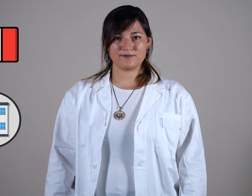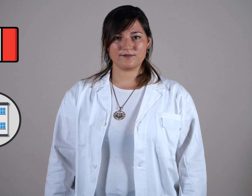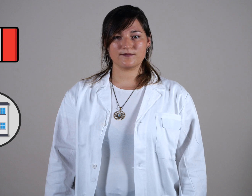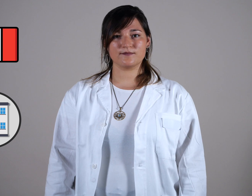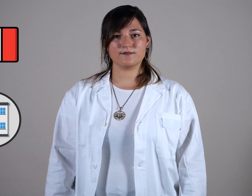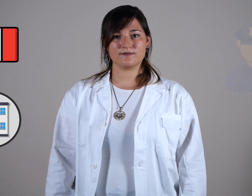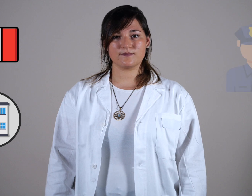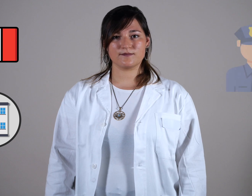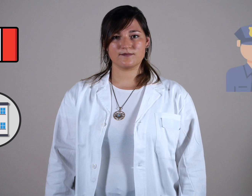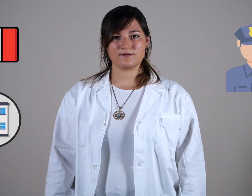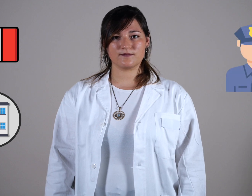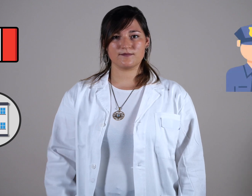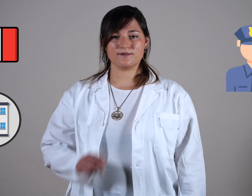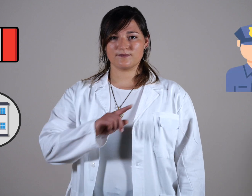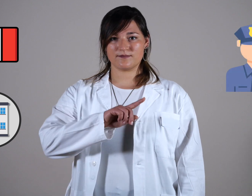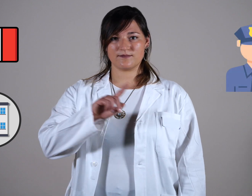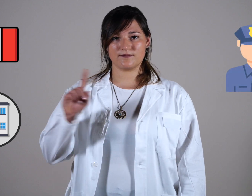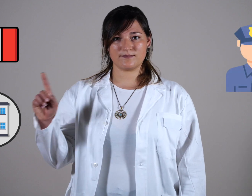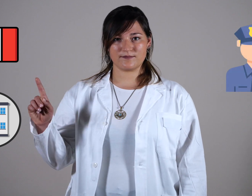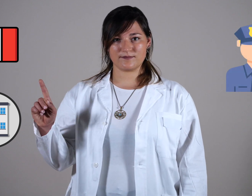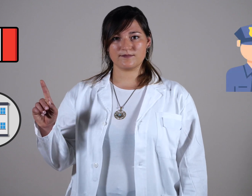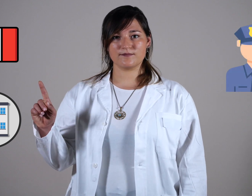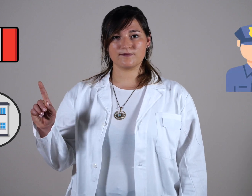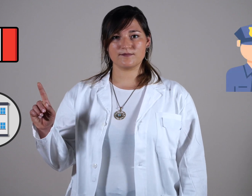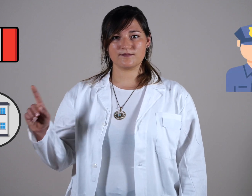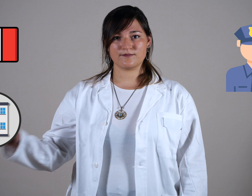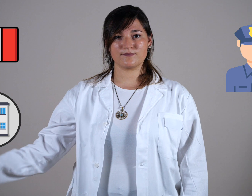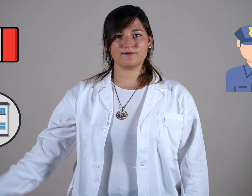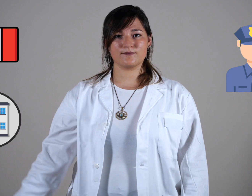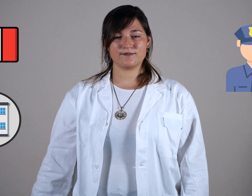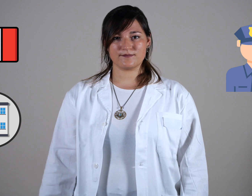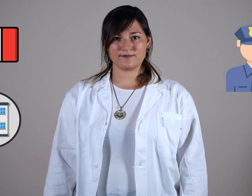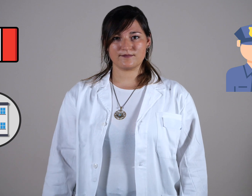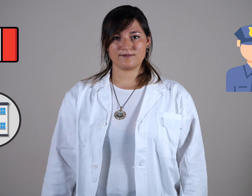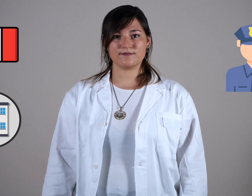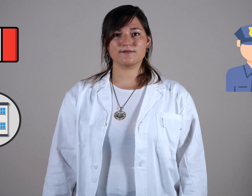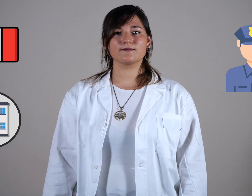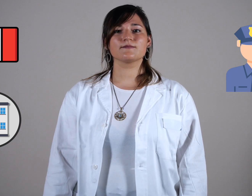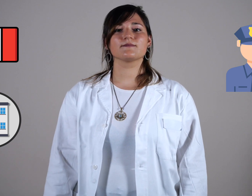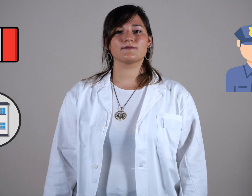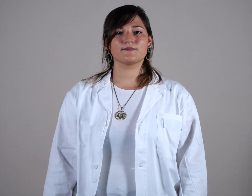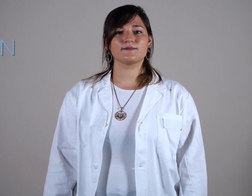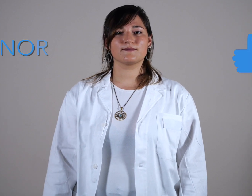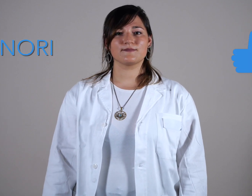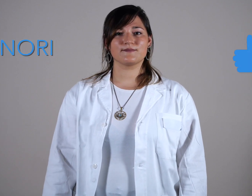নেই, আপনি আইন দ্বারা সুরক্ষিত। 18 বছরের নিচে সকল ছেলেমেয়েদের অর্থাৎ নাবালকদের সকল ধরনের চিকিৎসার ব্যবস্থা দেওয়া